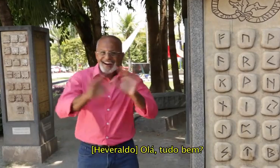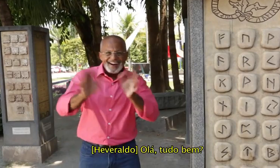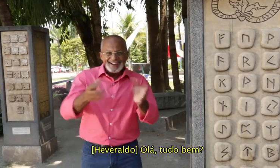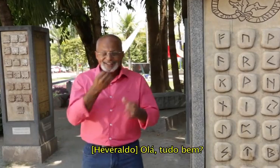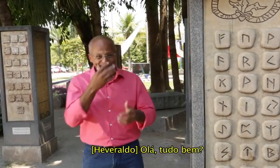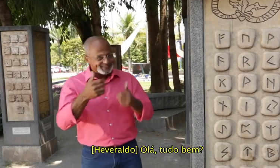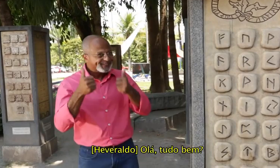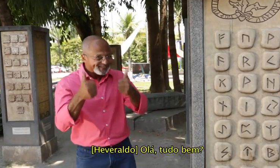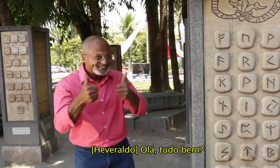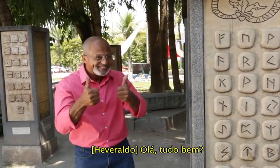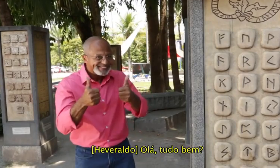Olá, tudo bem?